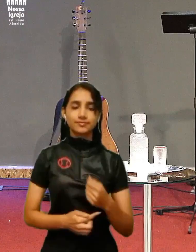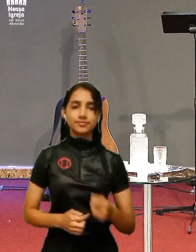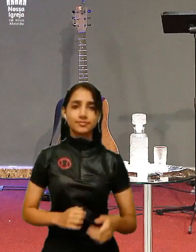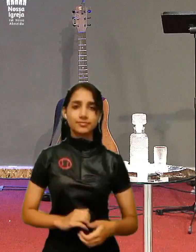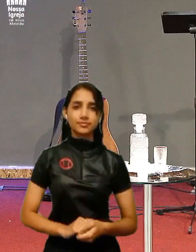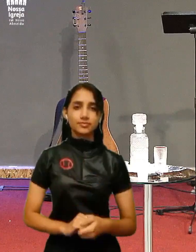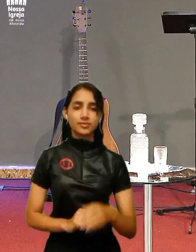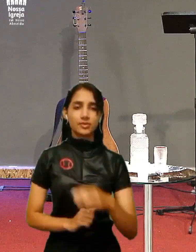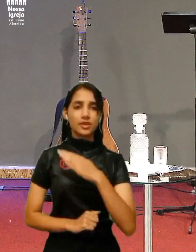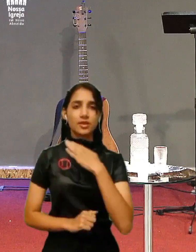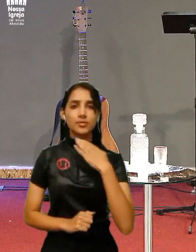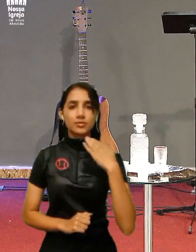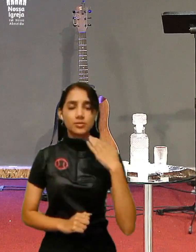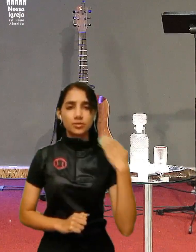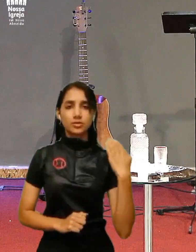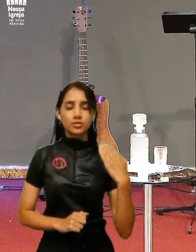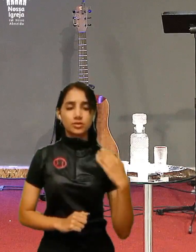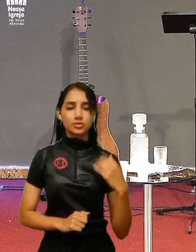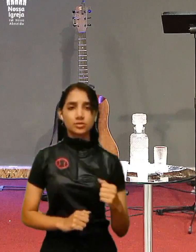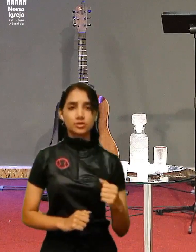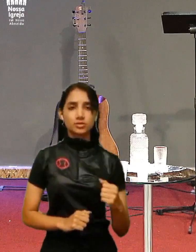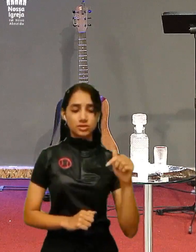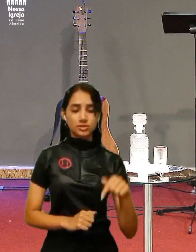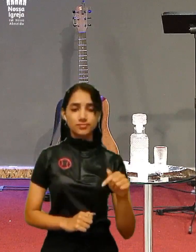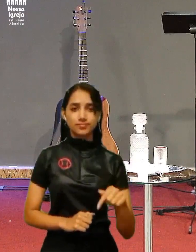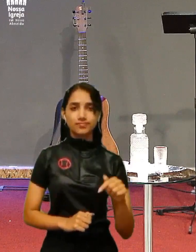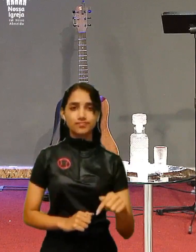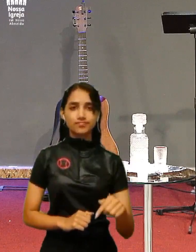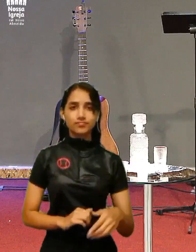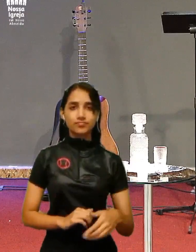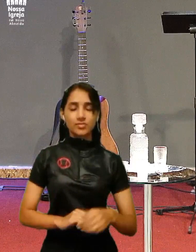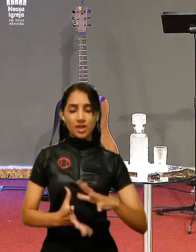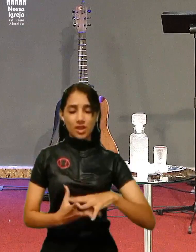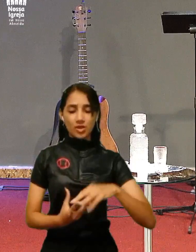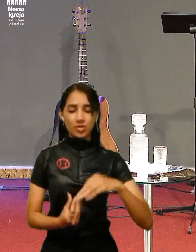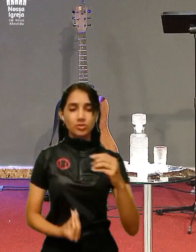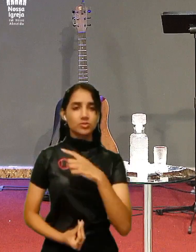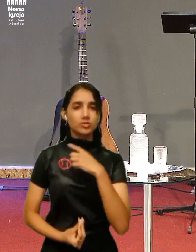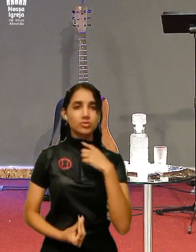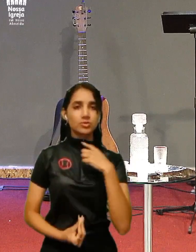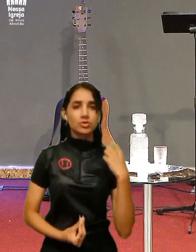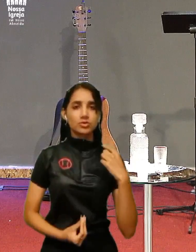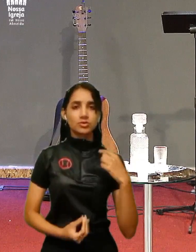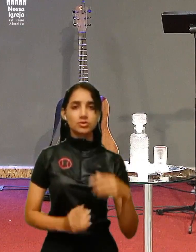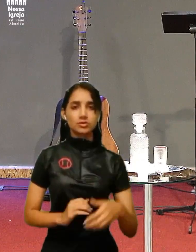A morte no nosso meio, meus irmãos, a morte na nossa sociedade.